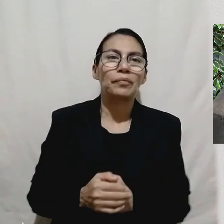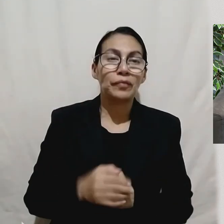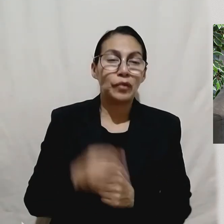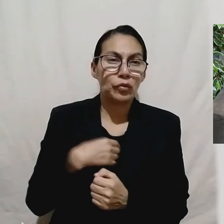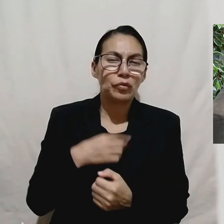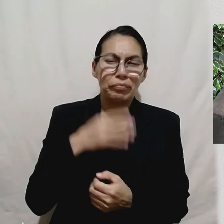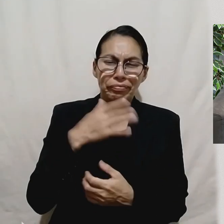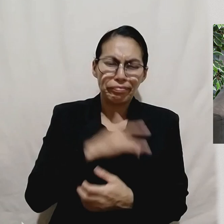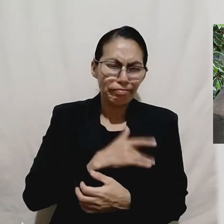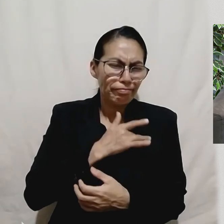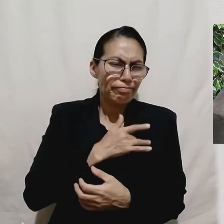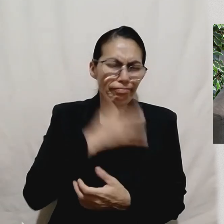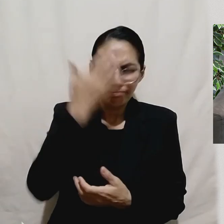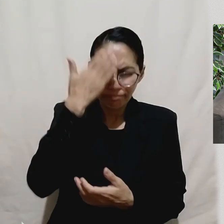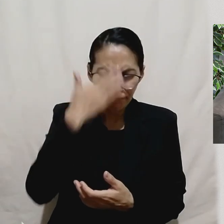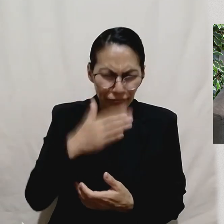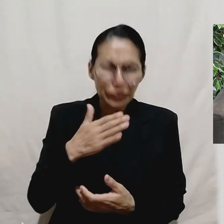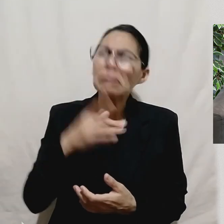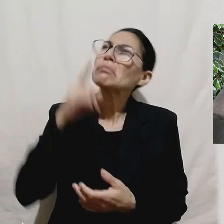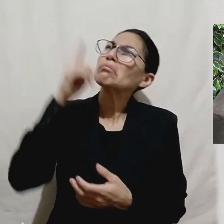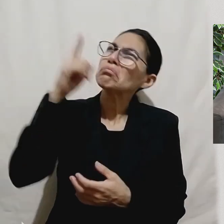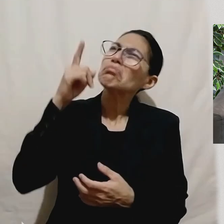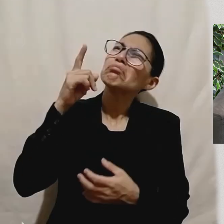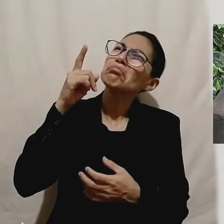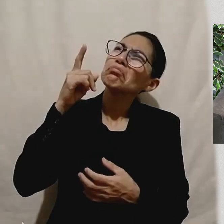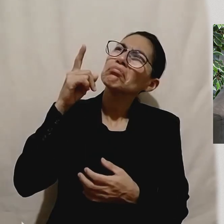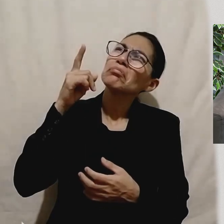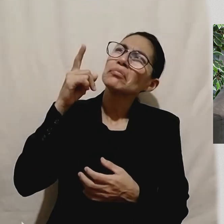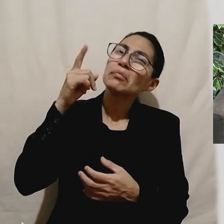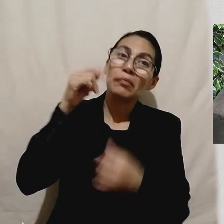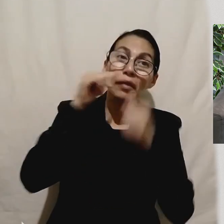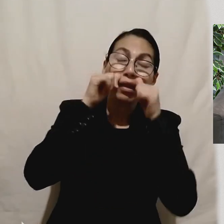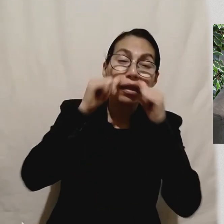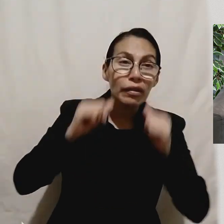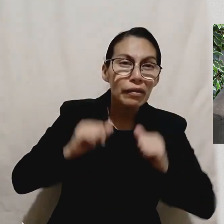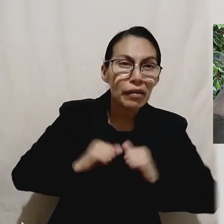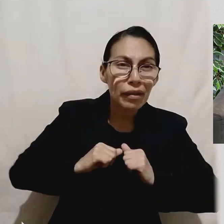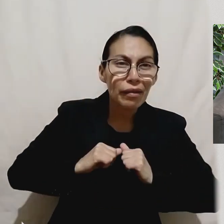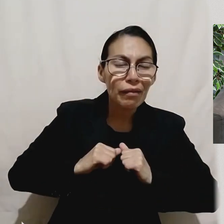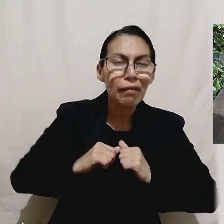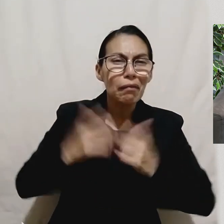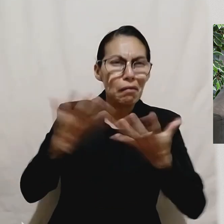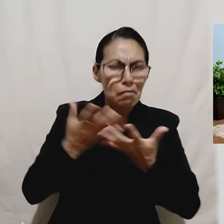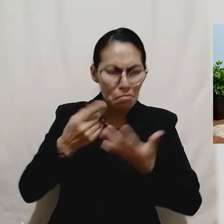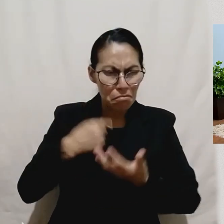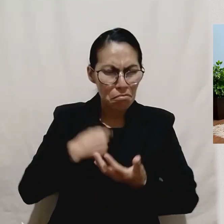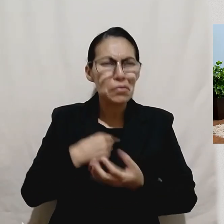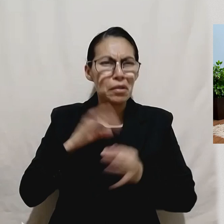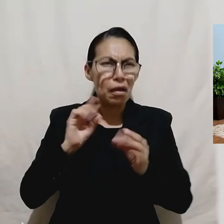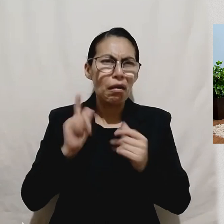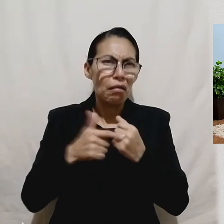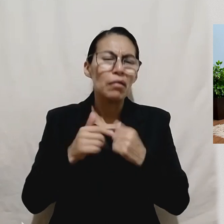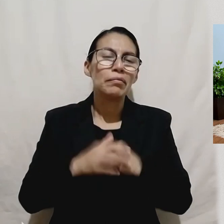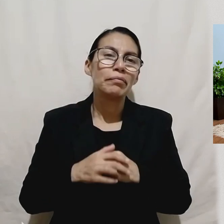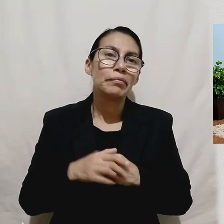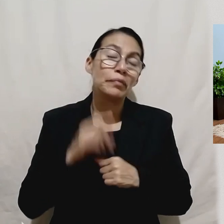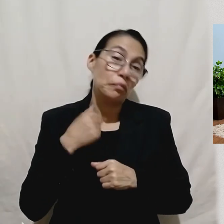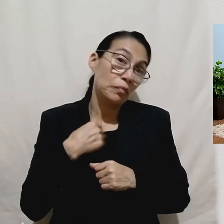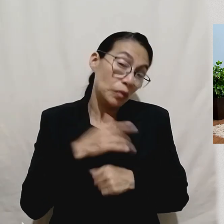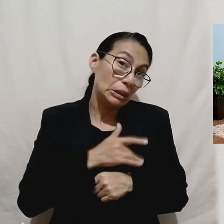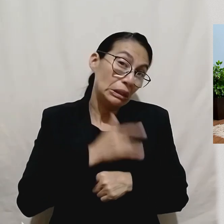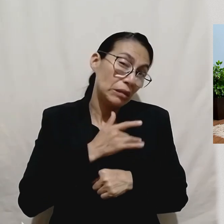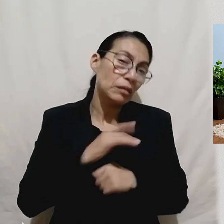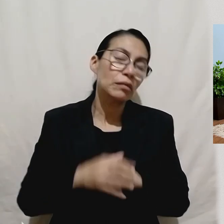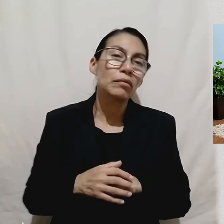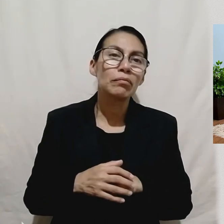que está ahí para escucharnos y para hacer algo por nosotros Entonces si yo siento que es más por ese prejuicio